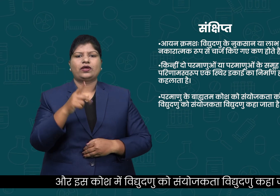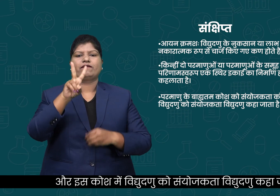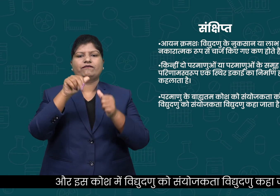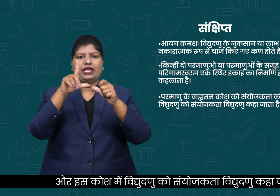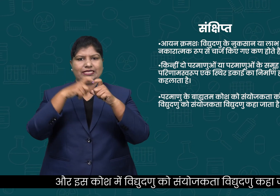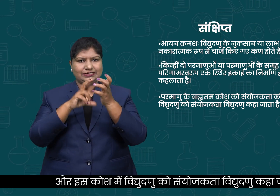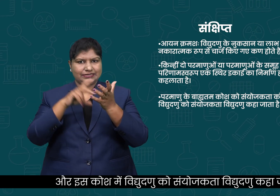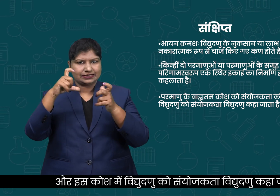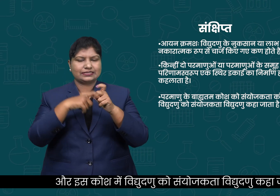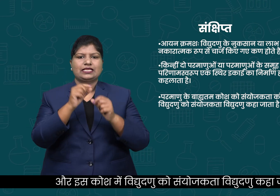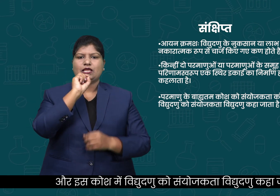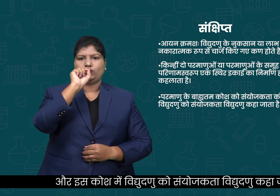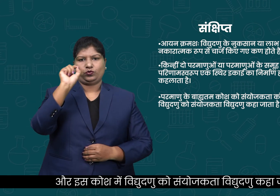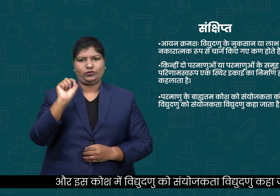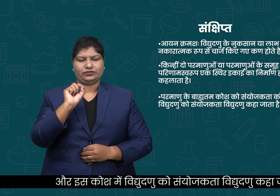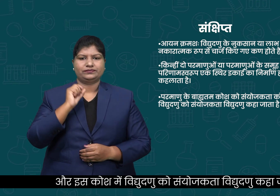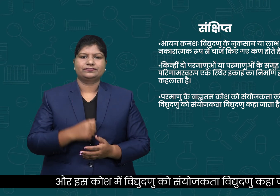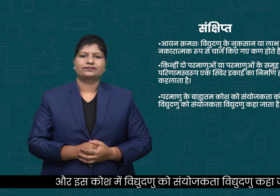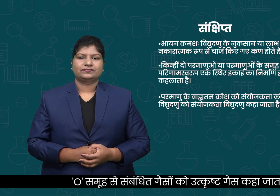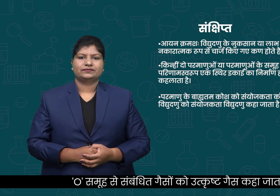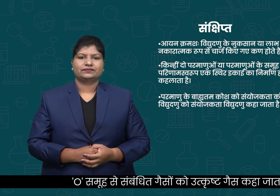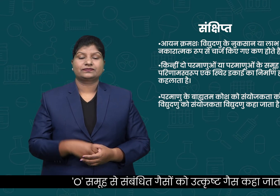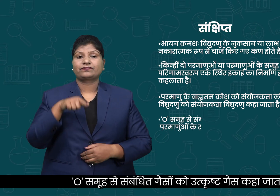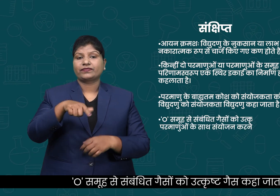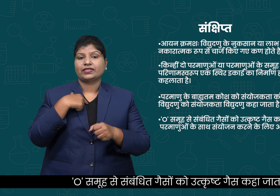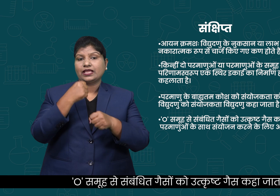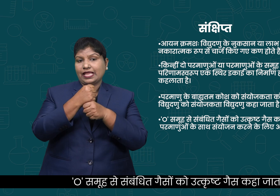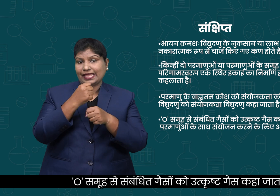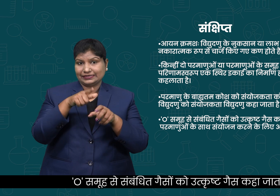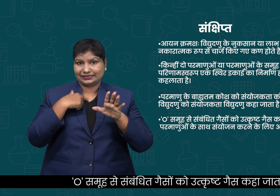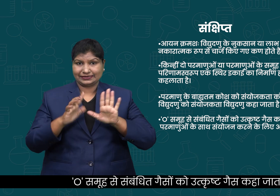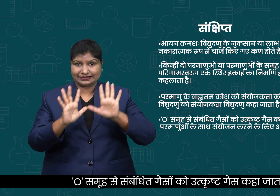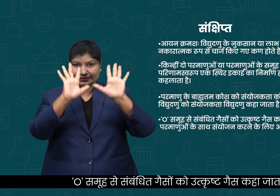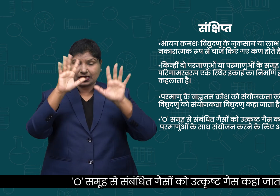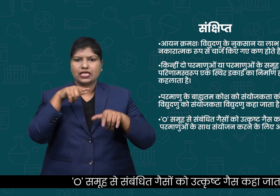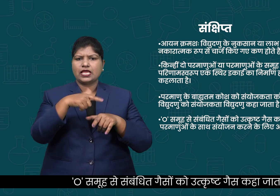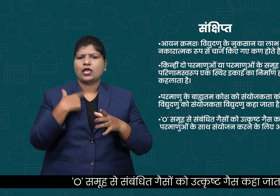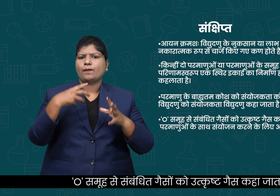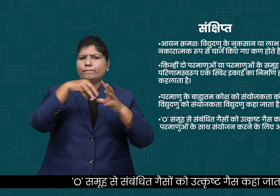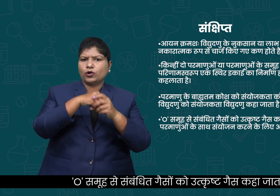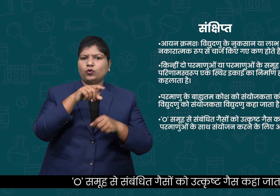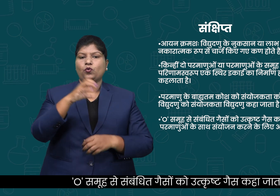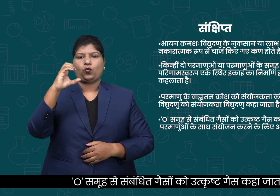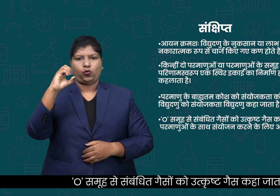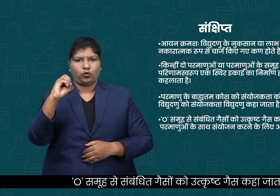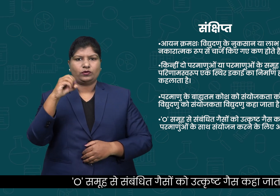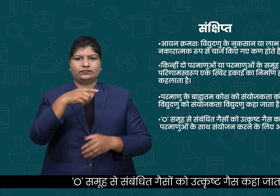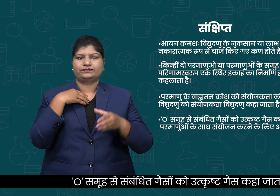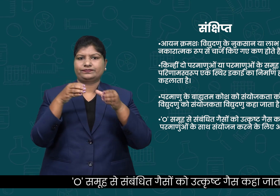संयोजकता विद्युधनु कहा जाता है। O समूह से संबंधित गैसों को उत्कृष्ट गैस कहा